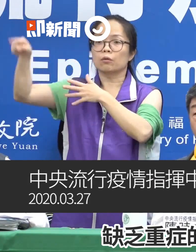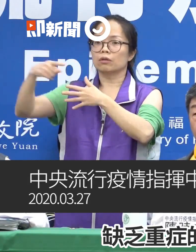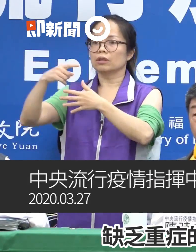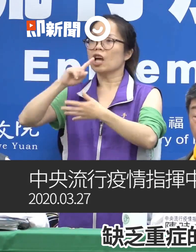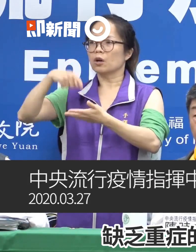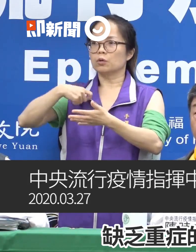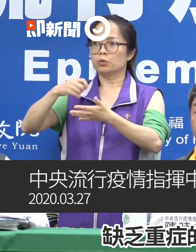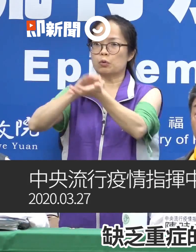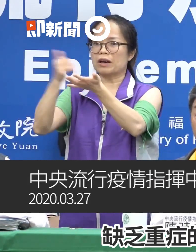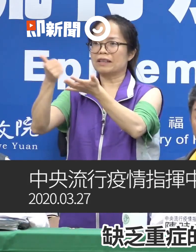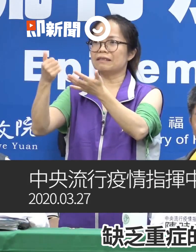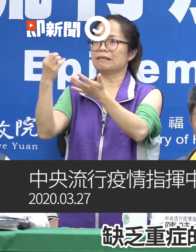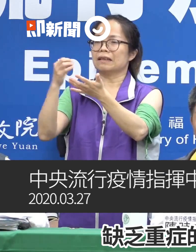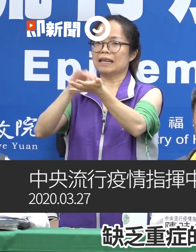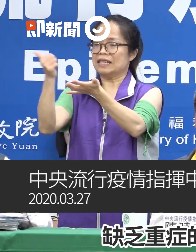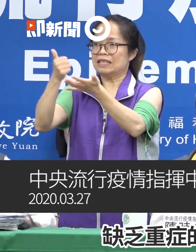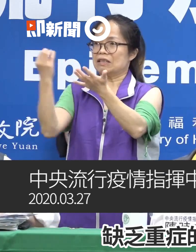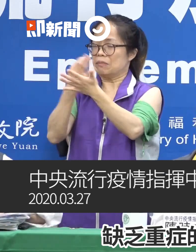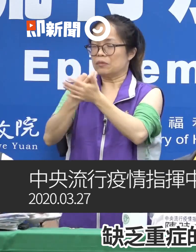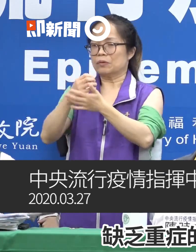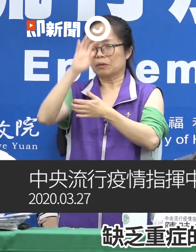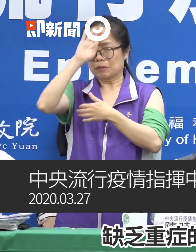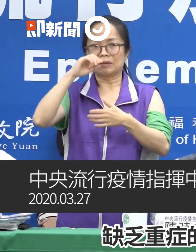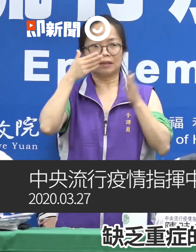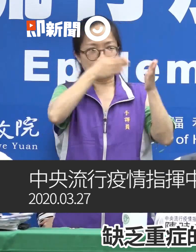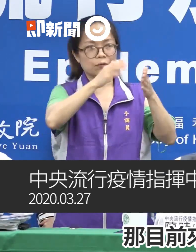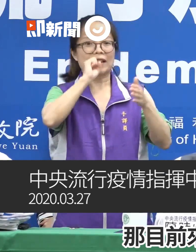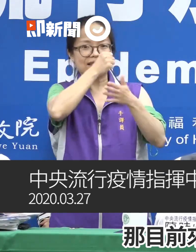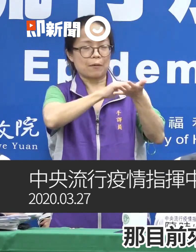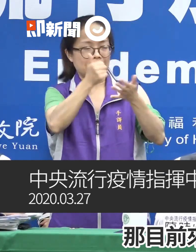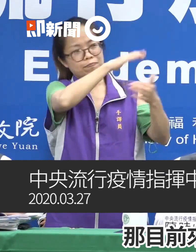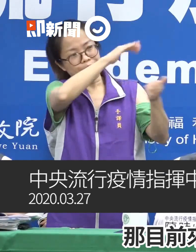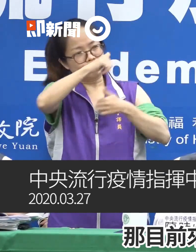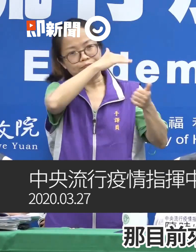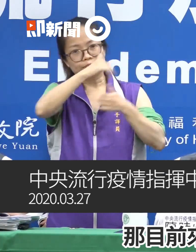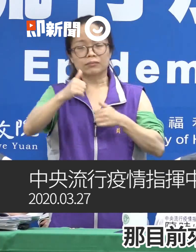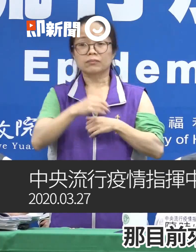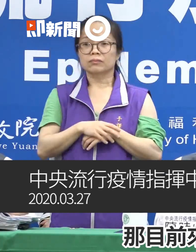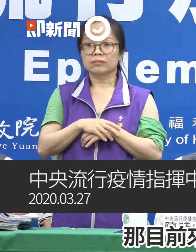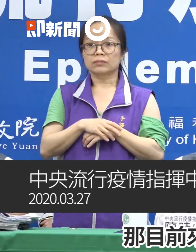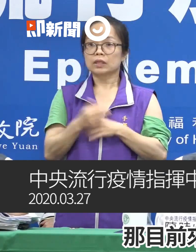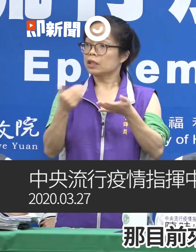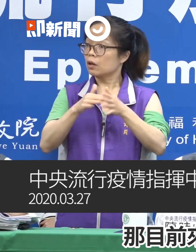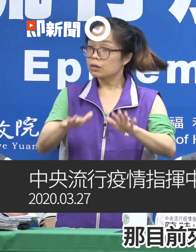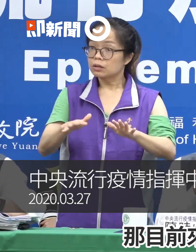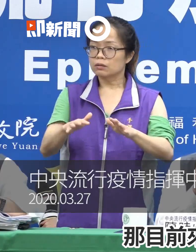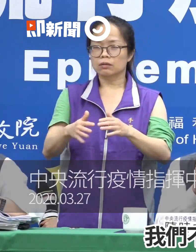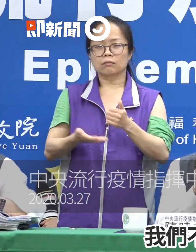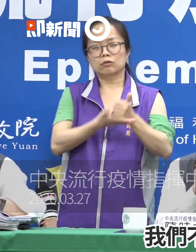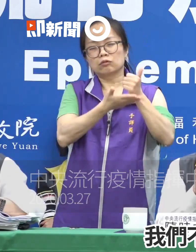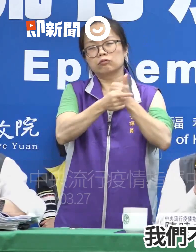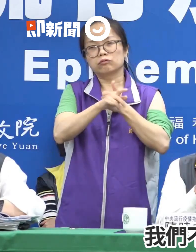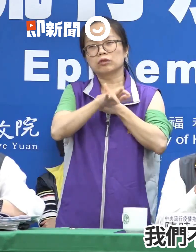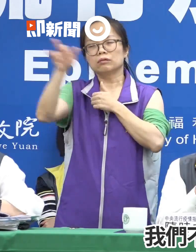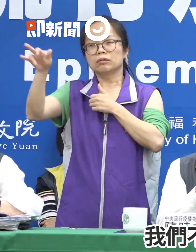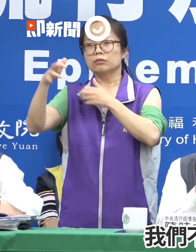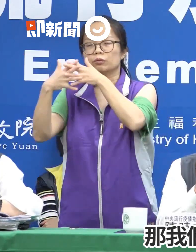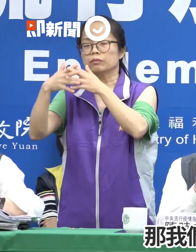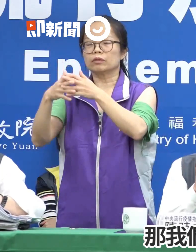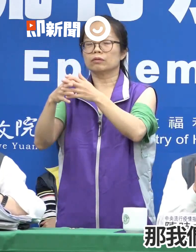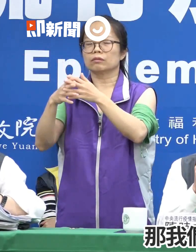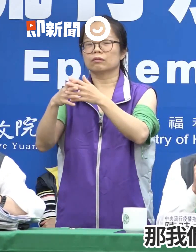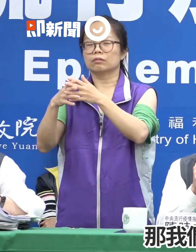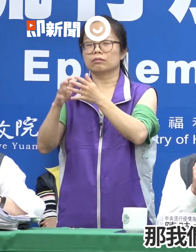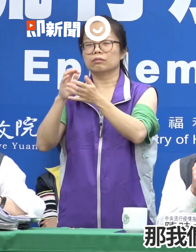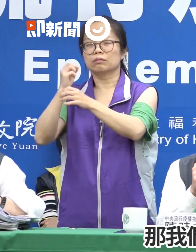乏重症的医师来台湾做招募那目前来讲我们不鼓励了我们不鼓励这样的情况。